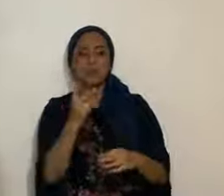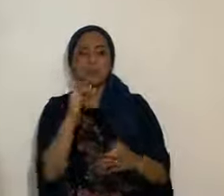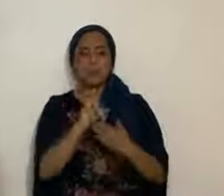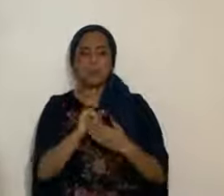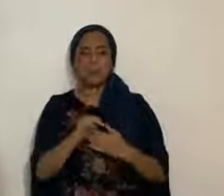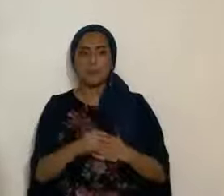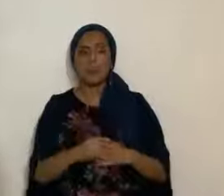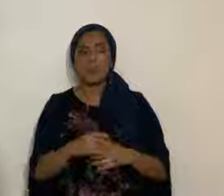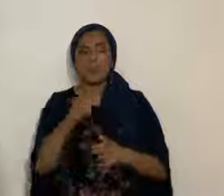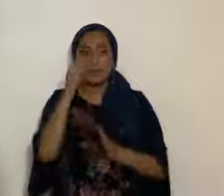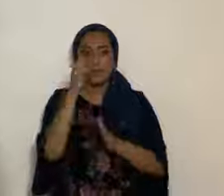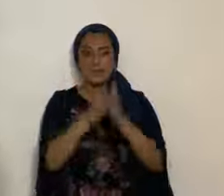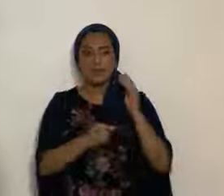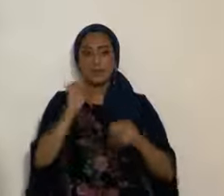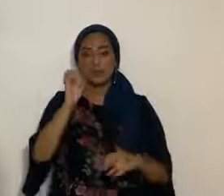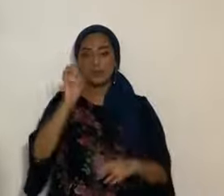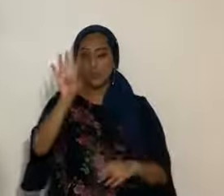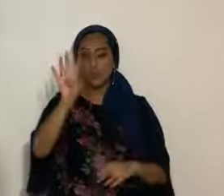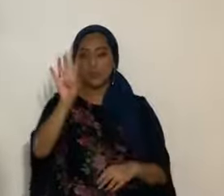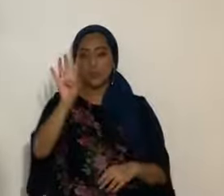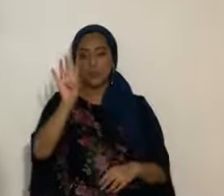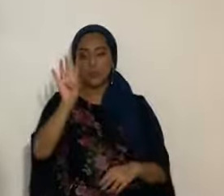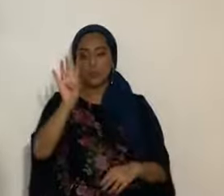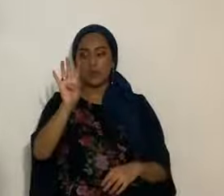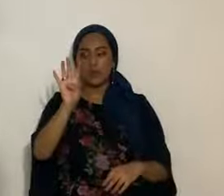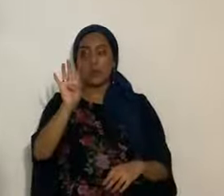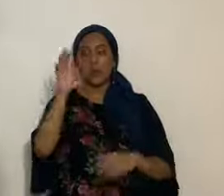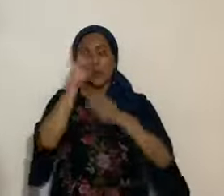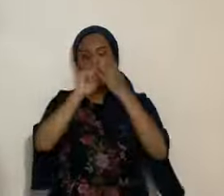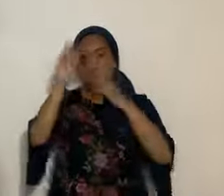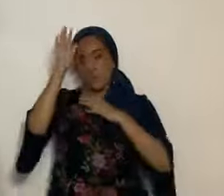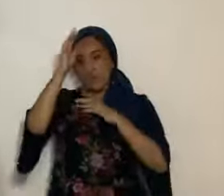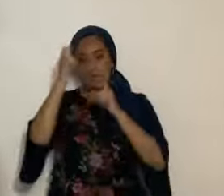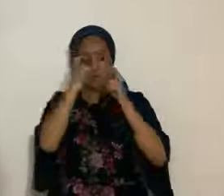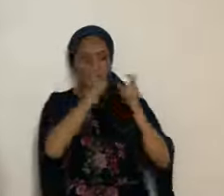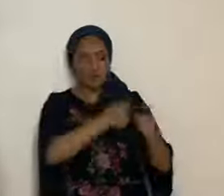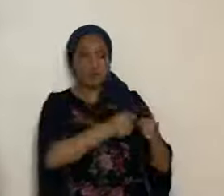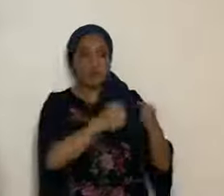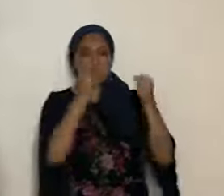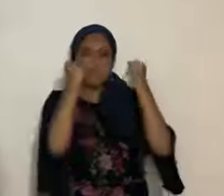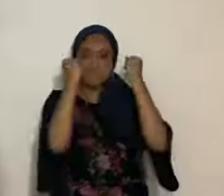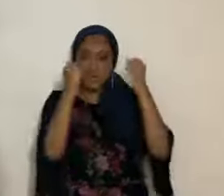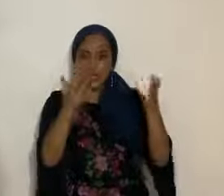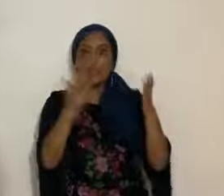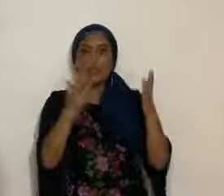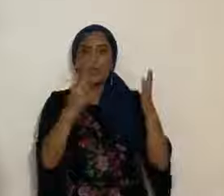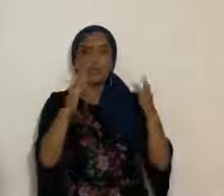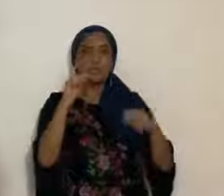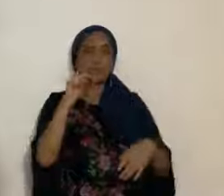en el capítulo 4, el Eterno le da varias señales a Moisés para